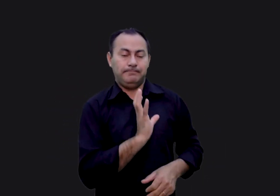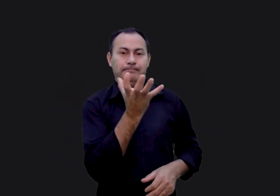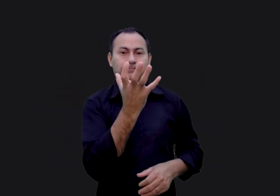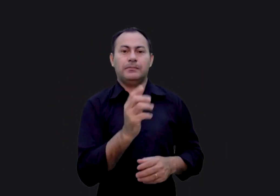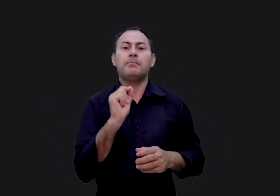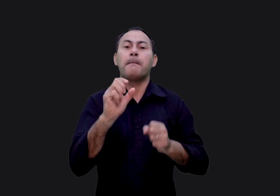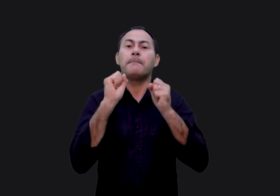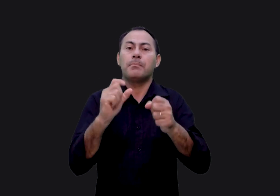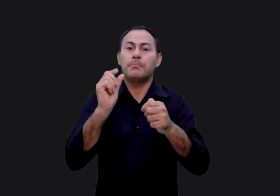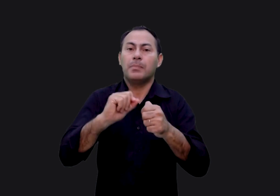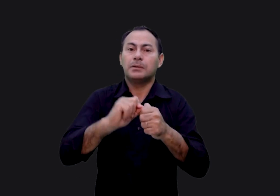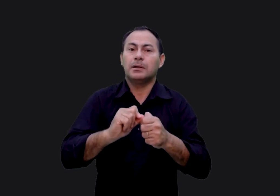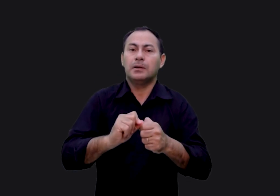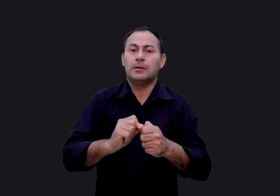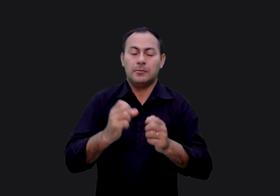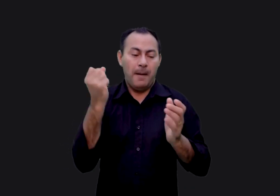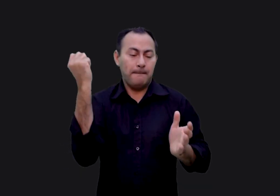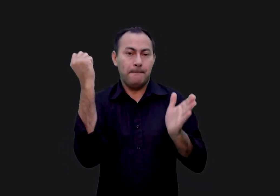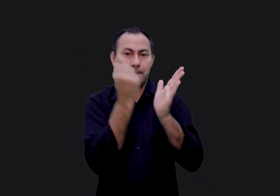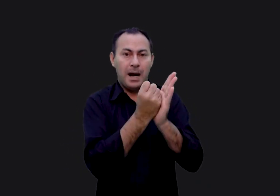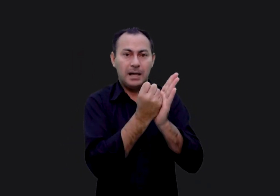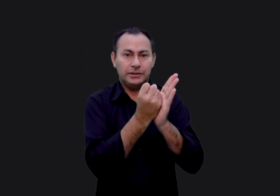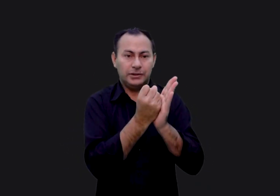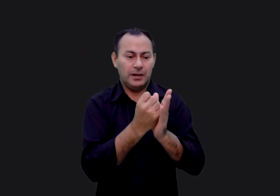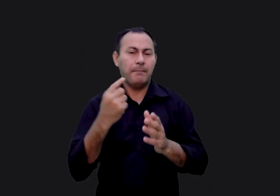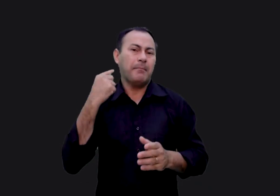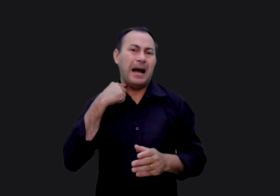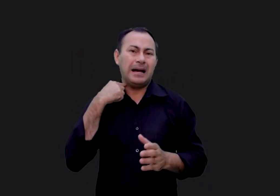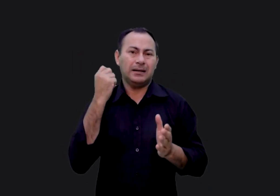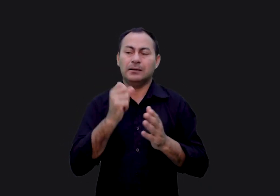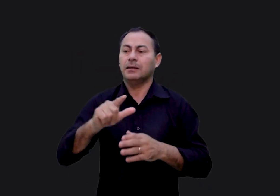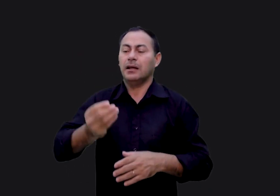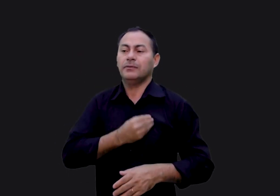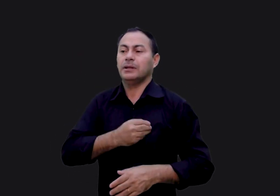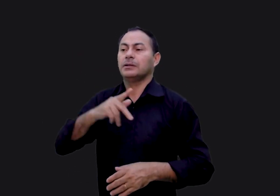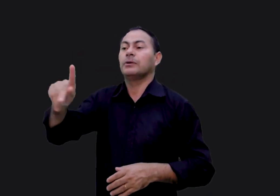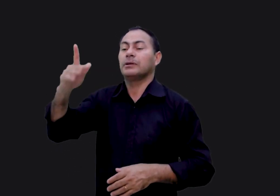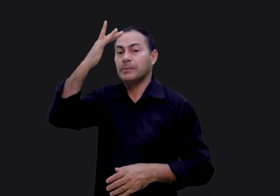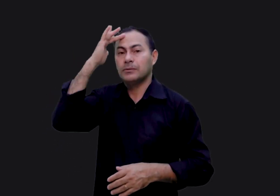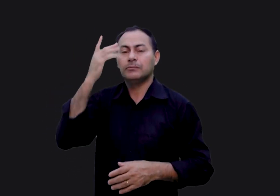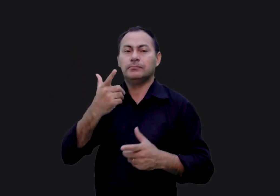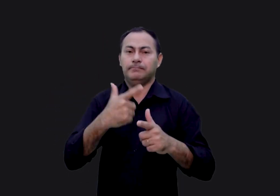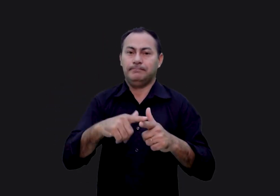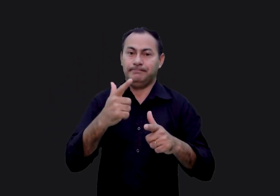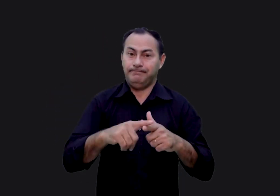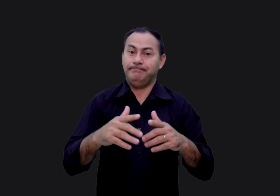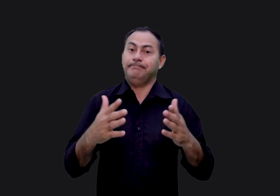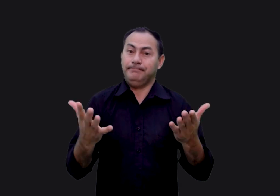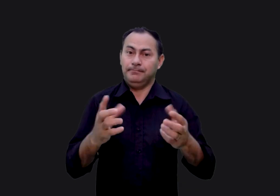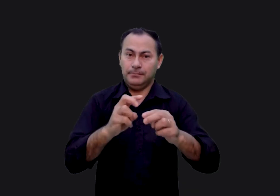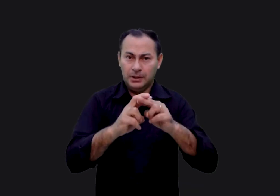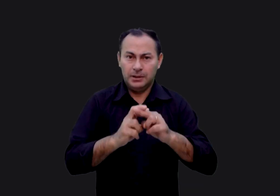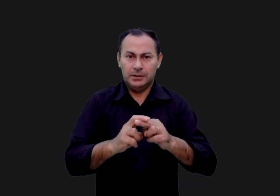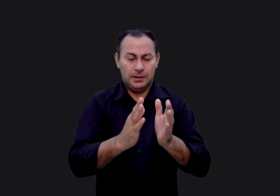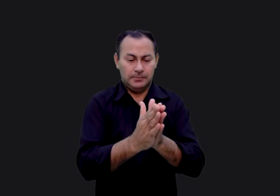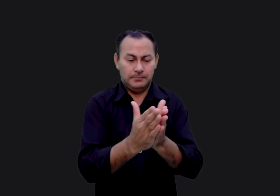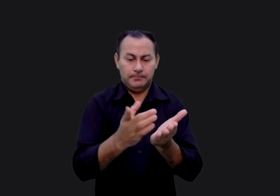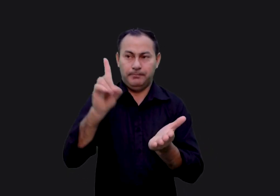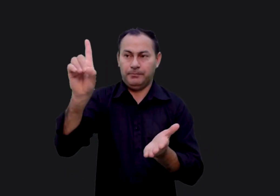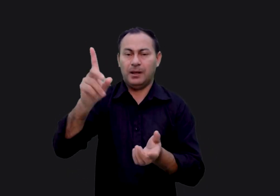convertemos, o que podemos fazer com as manchas que deixamos nas vidas dessas pessoas? Que problema, hein? É por isso que as Escrituras